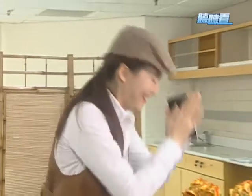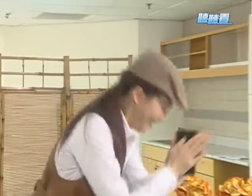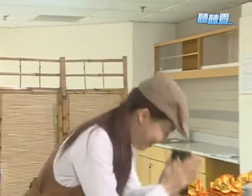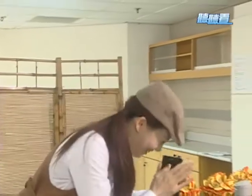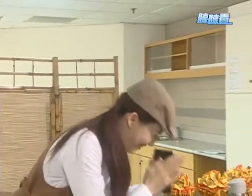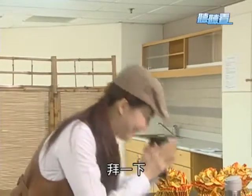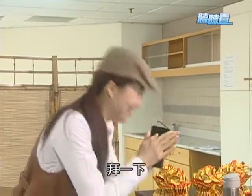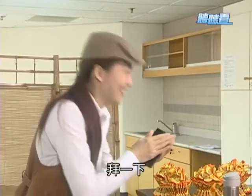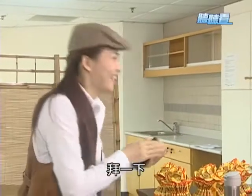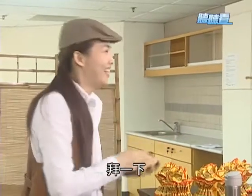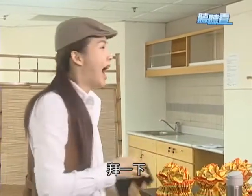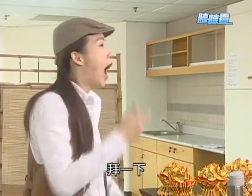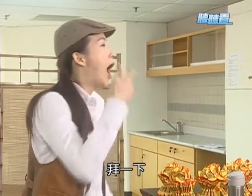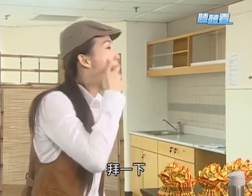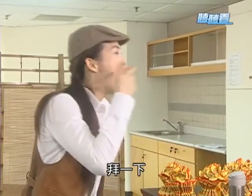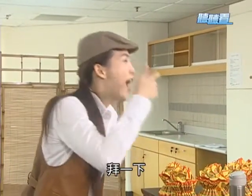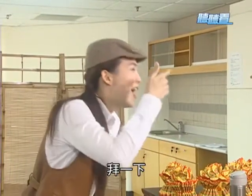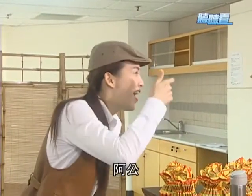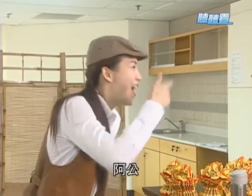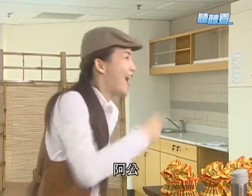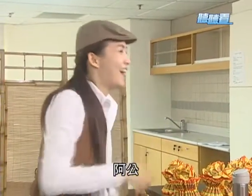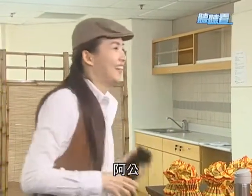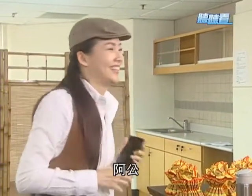拜下哦，阿公。